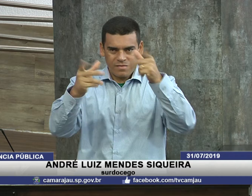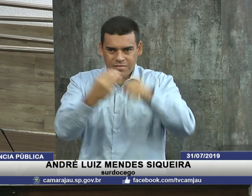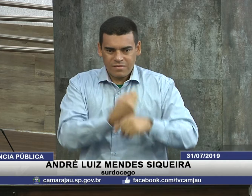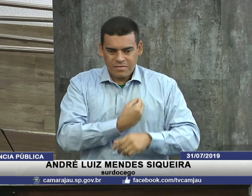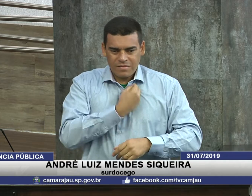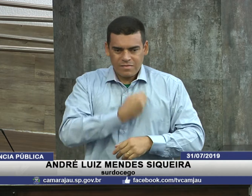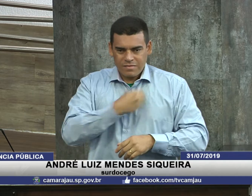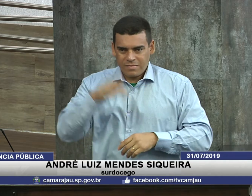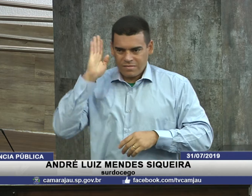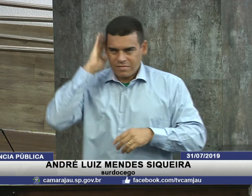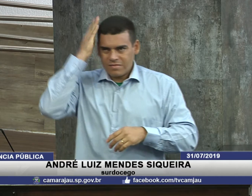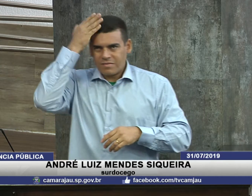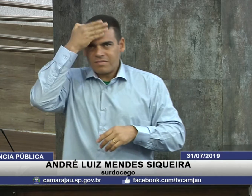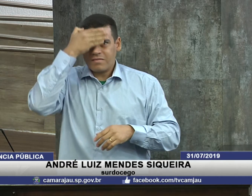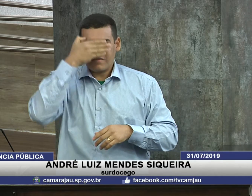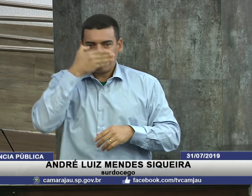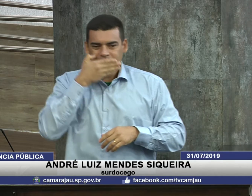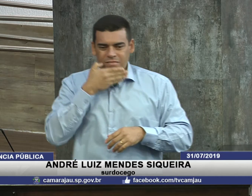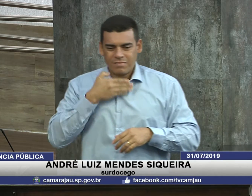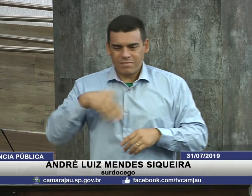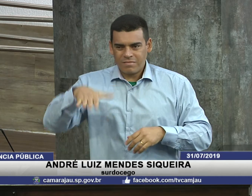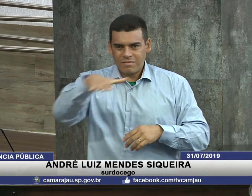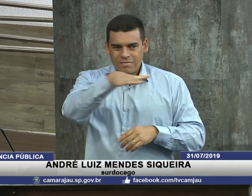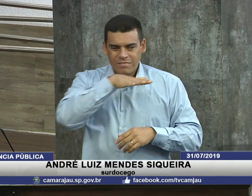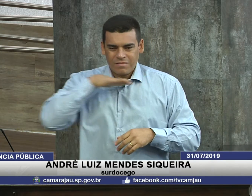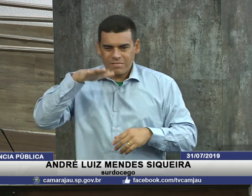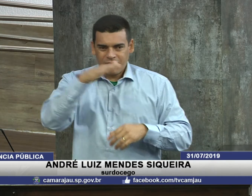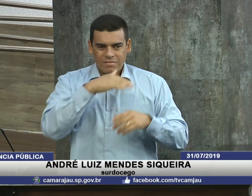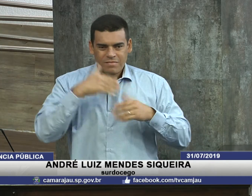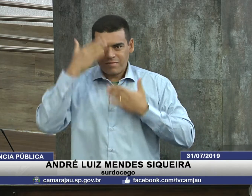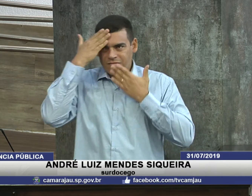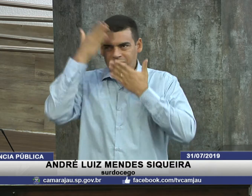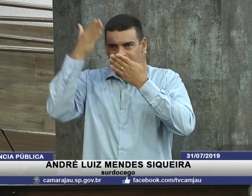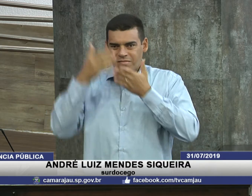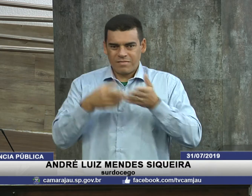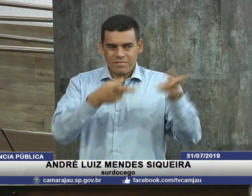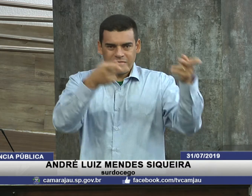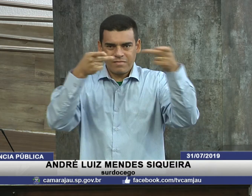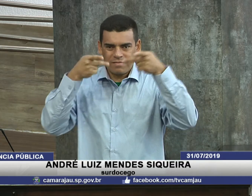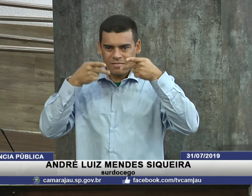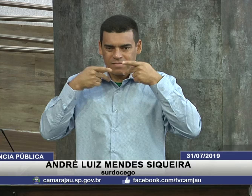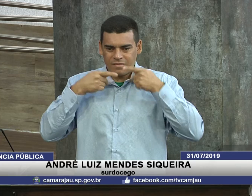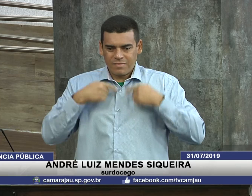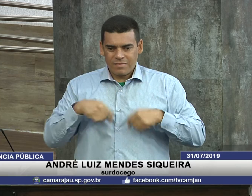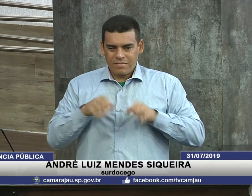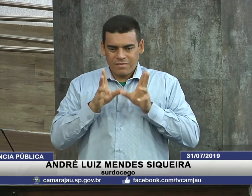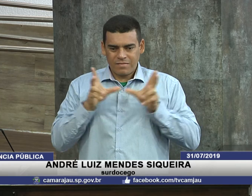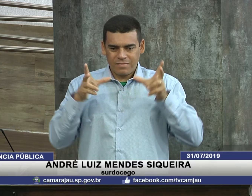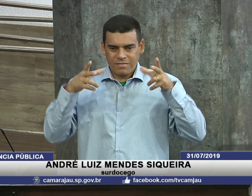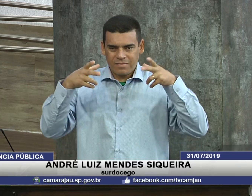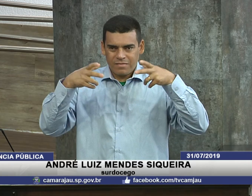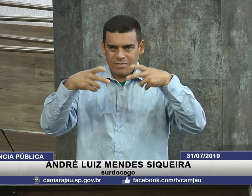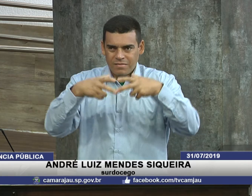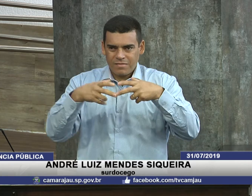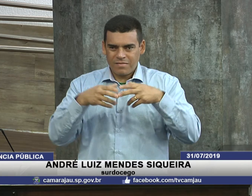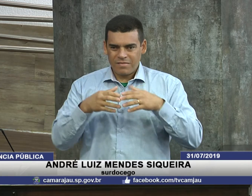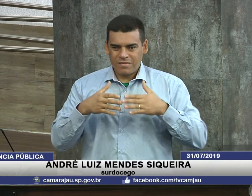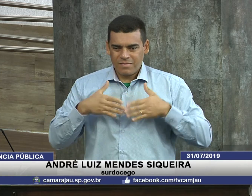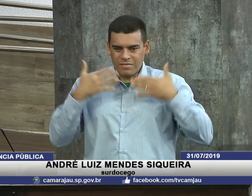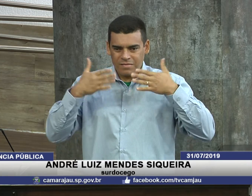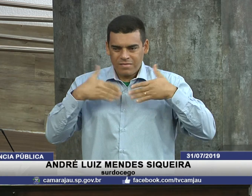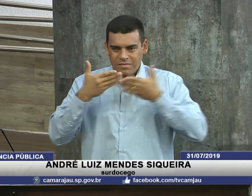vocês, né, desse momento marcante para a vida de uma pessoa com surdo-cegueira. Então,